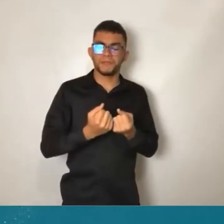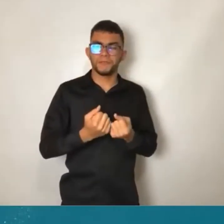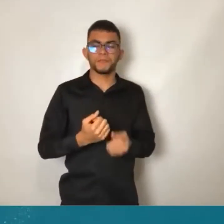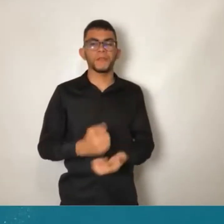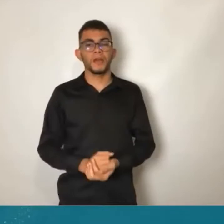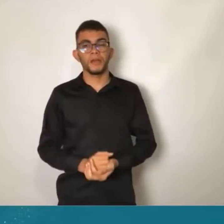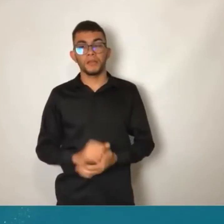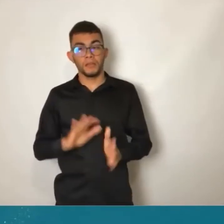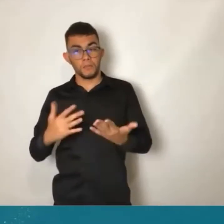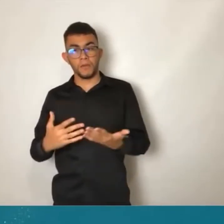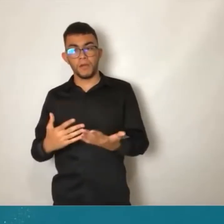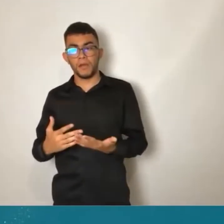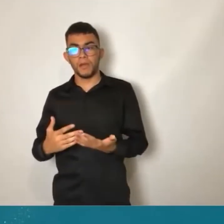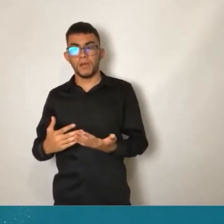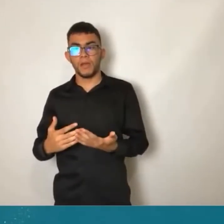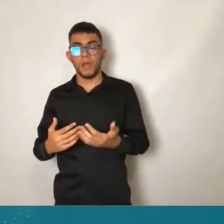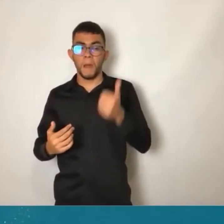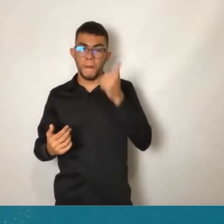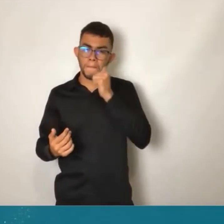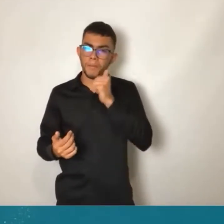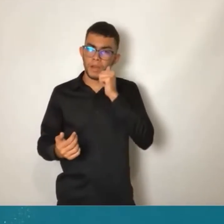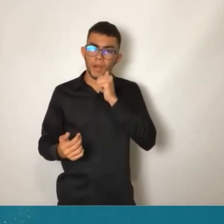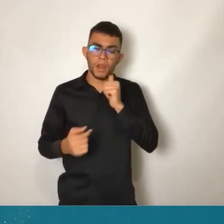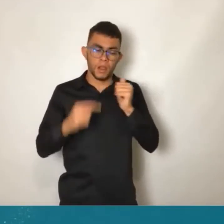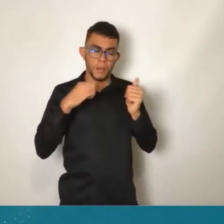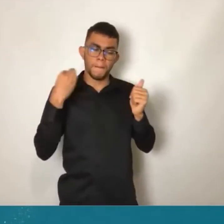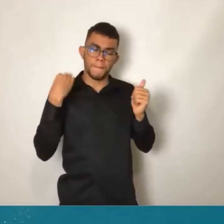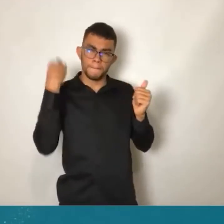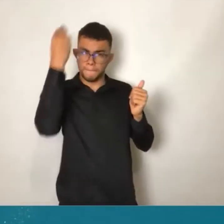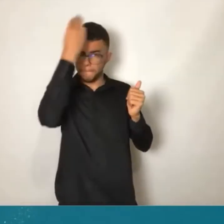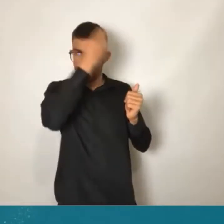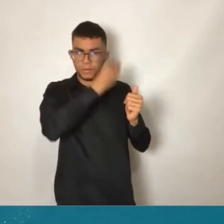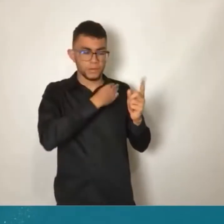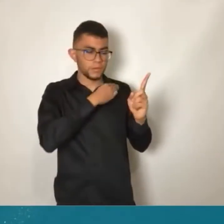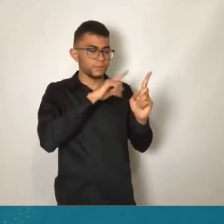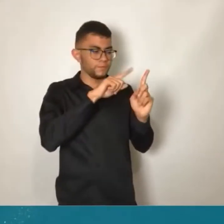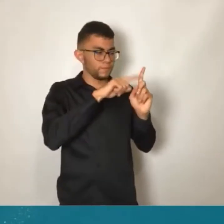um filho, e ele será chamado pelo nome de